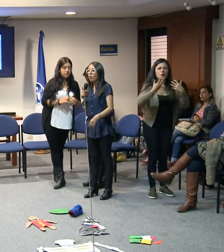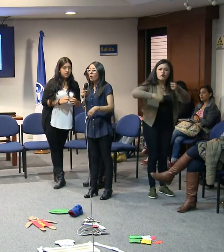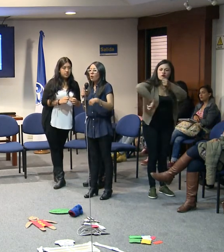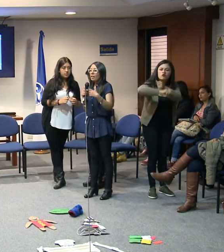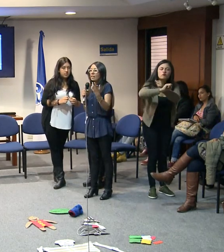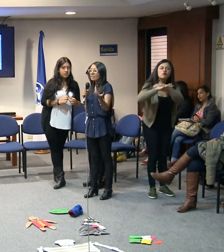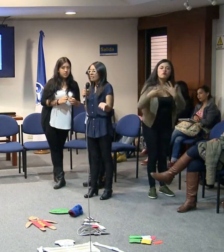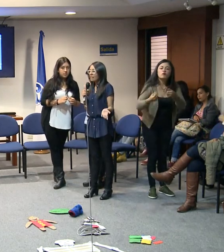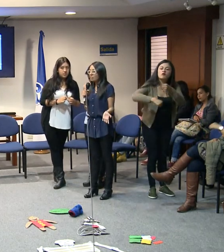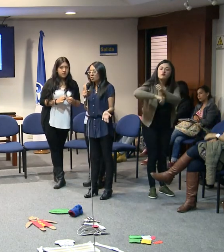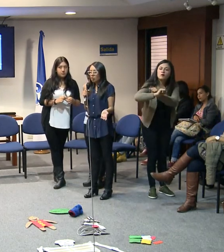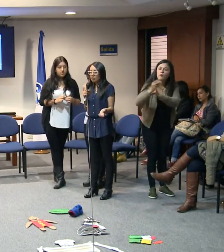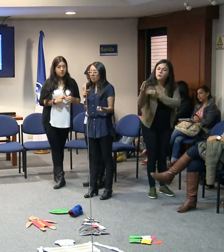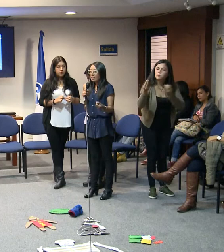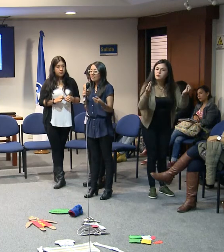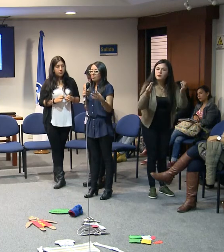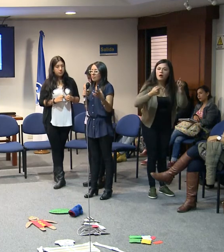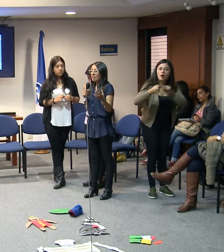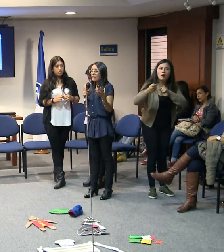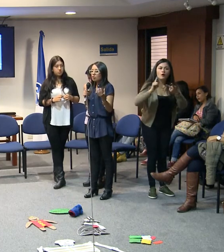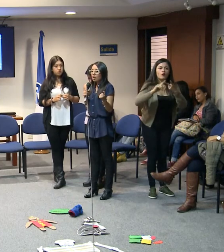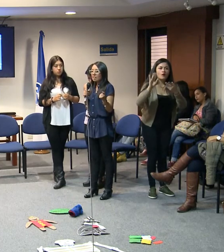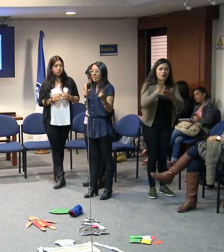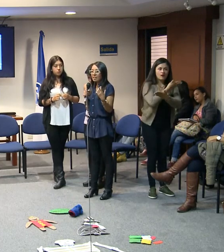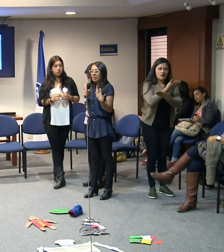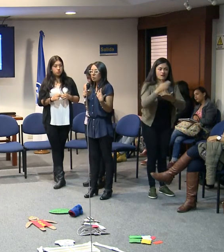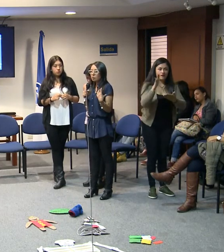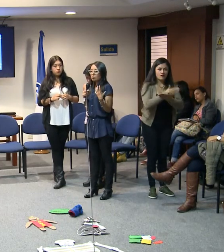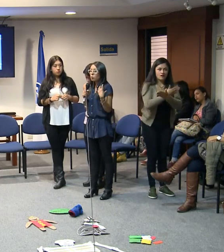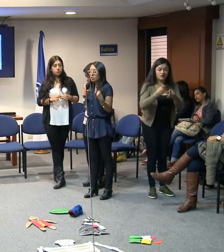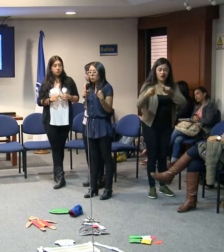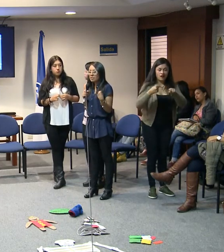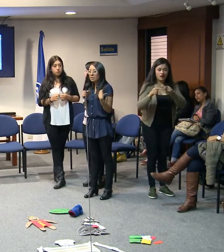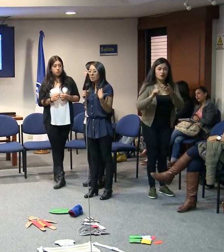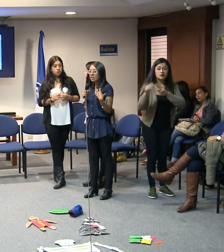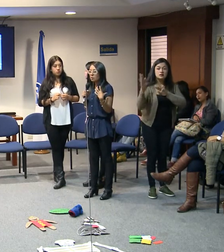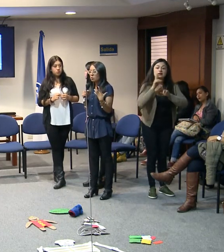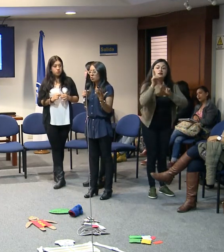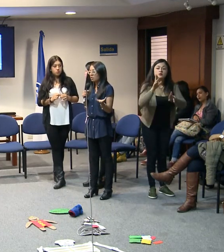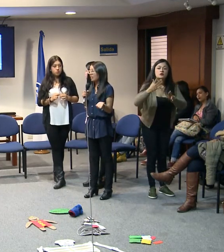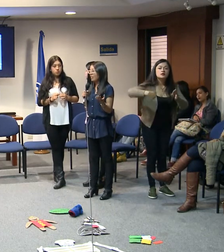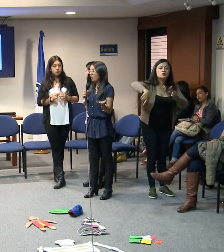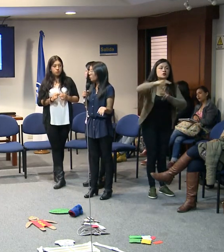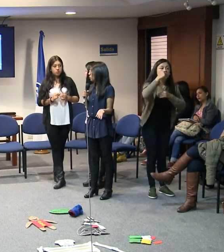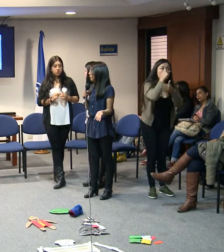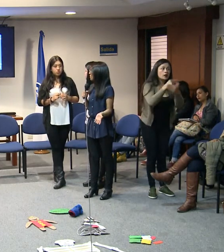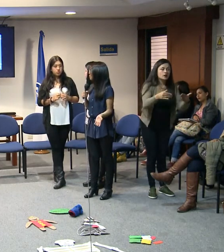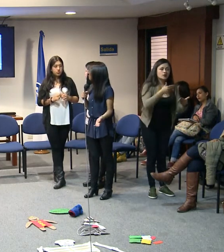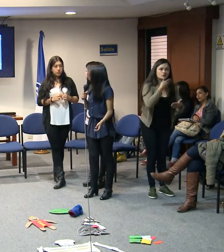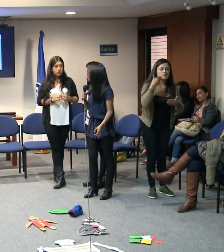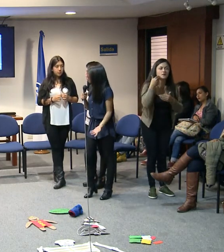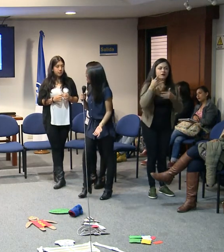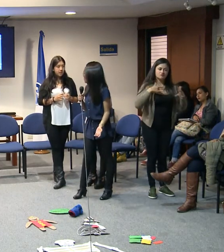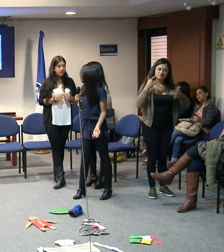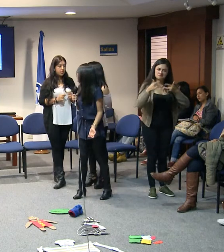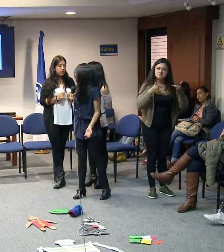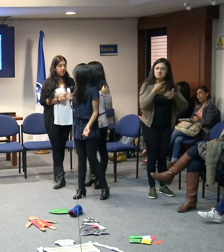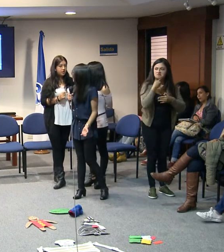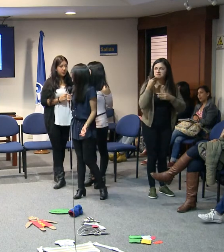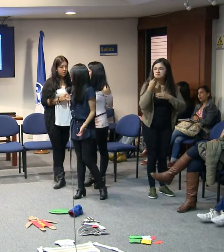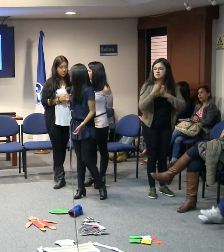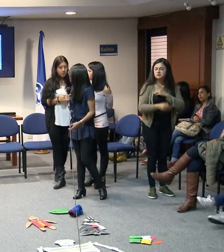partido, cantar canciones, y eso hacía que ellos, su respuesta a nivel emocional era muy buena, fue muy